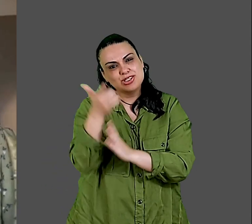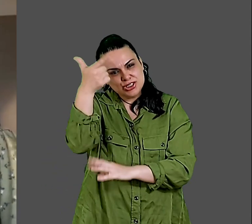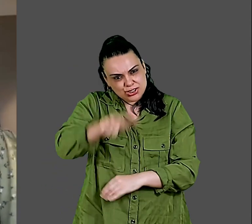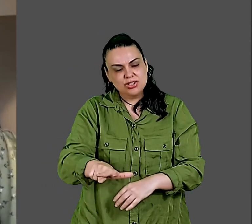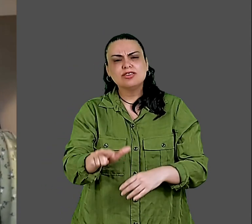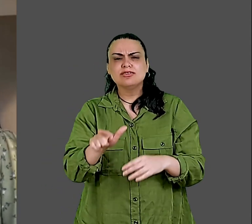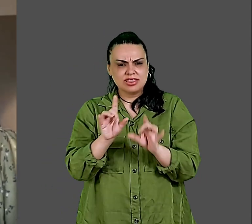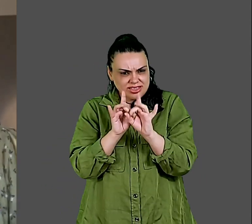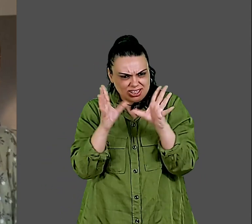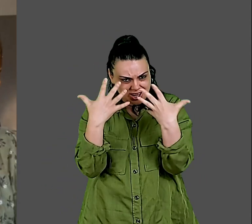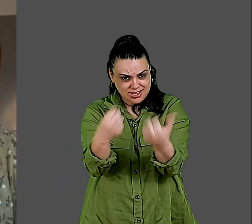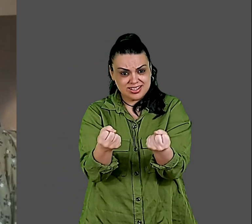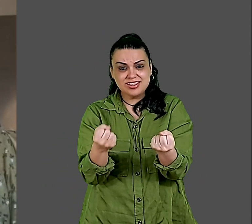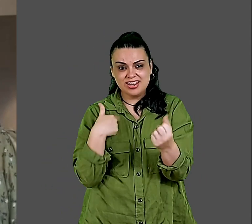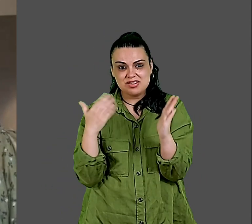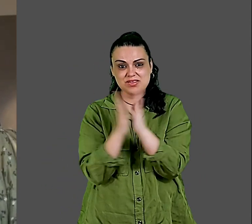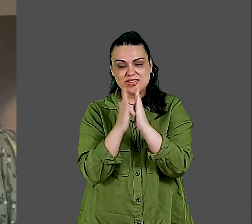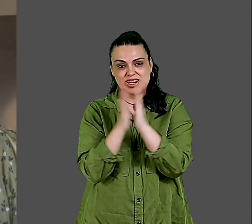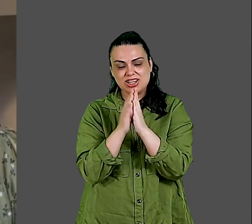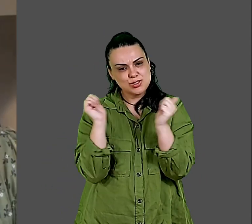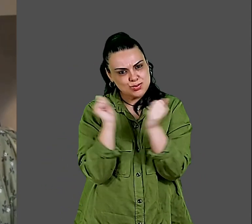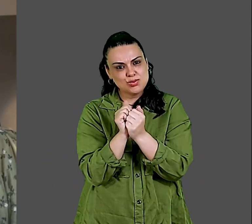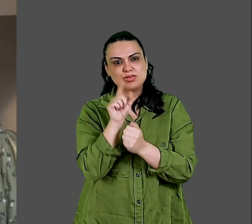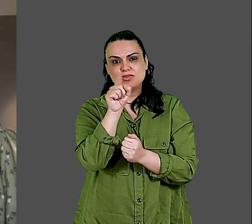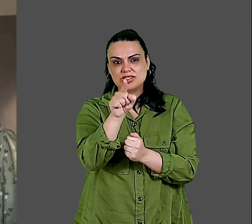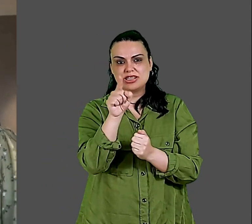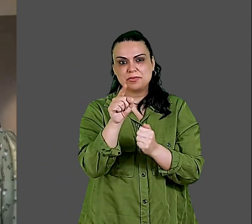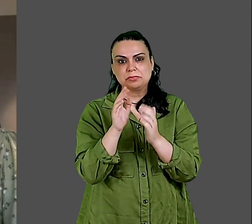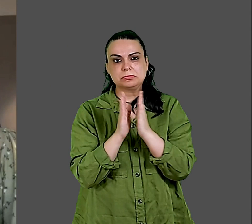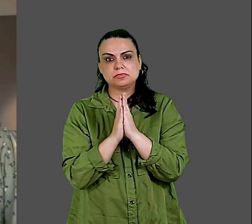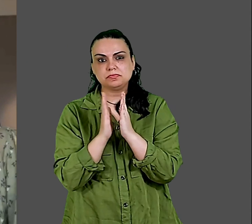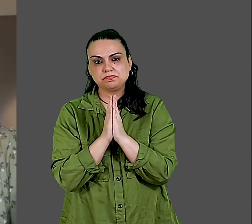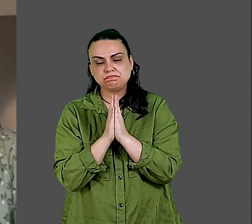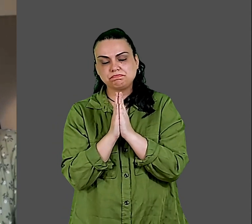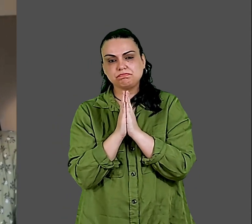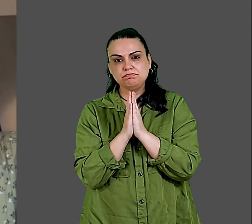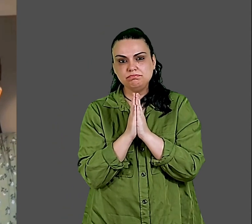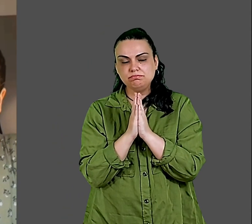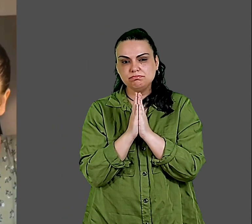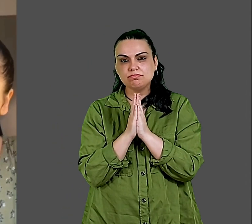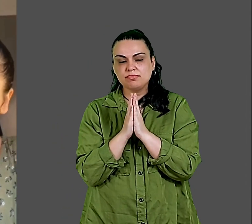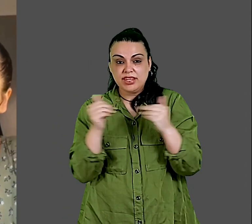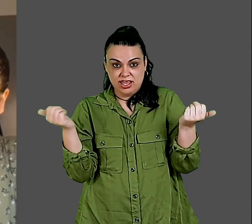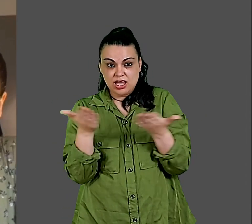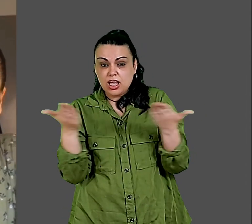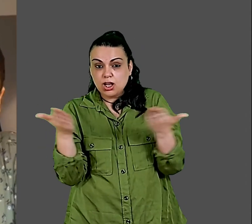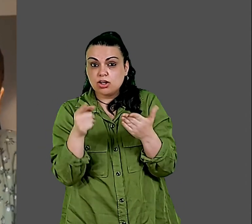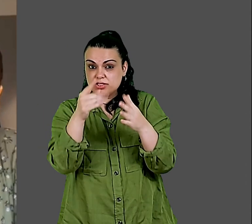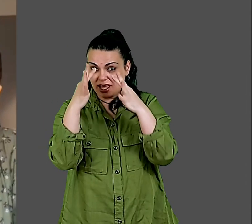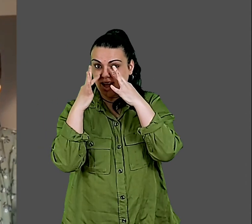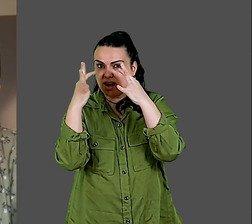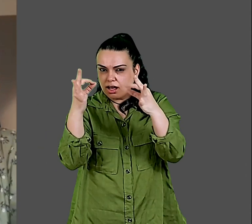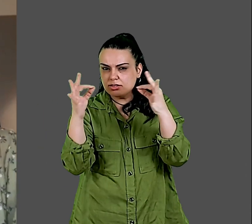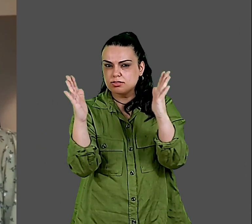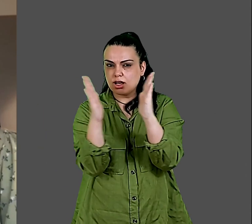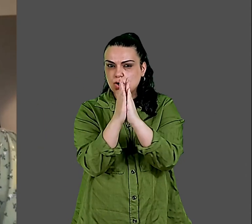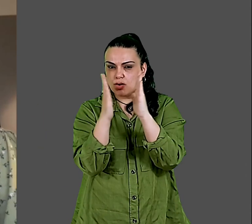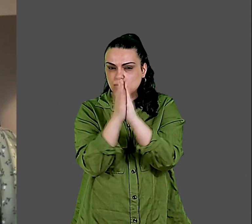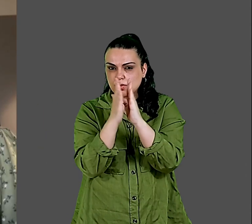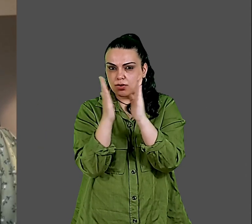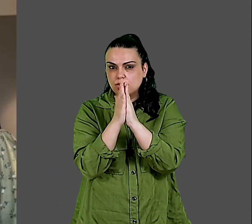vez. Deixe-me orar com você agora. Com você agora. Se você pode, feche os seus olhos, se não, mantenha-os